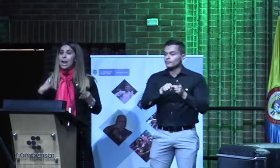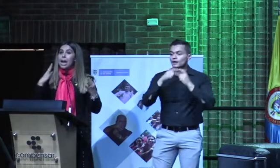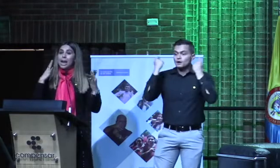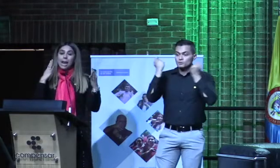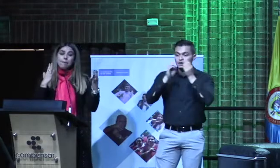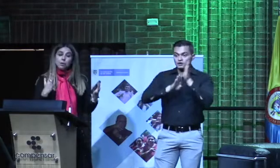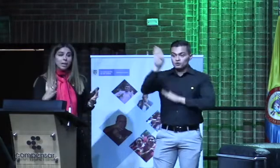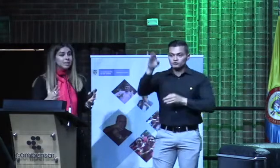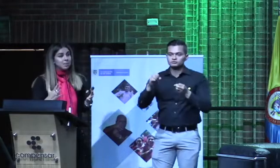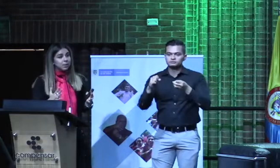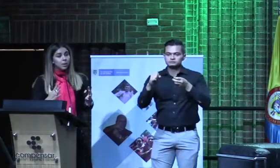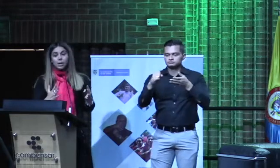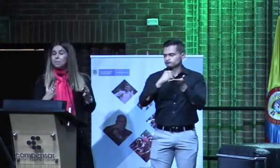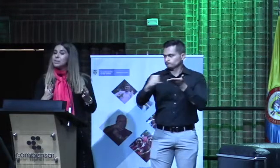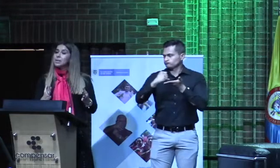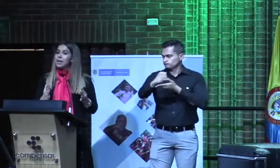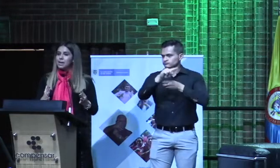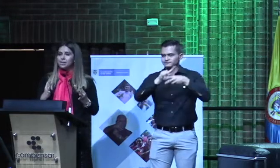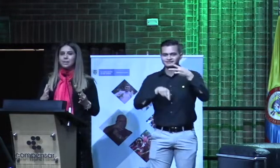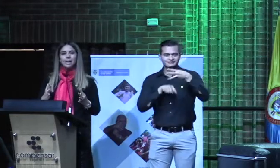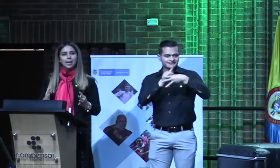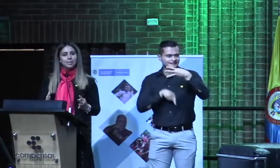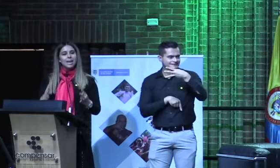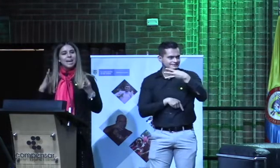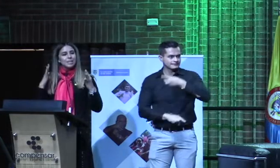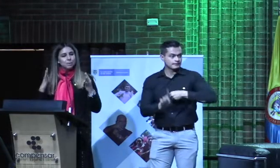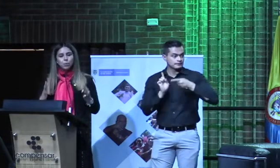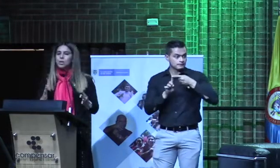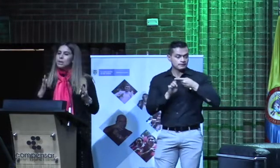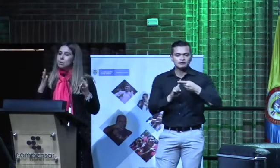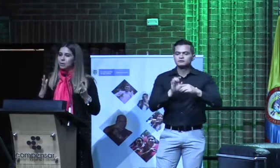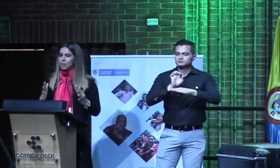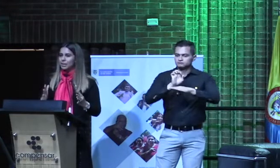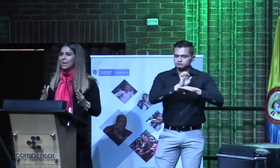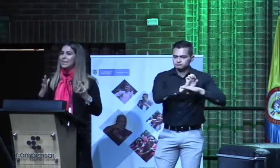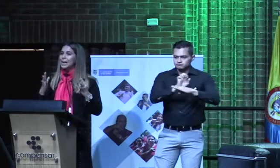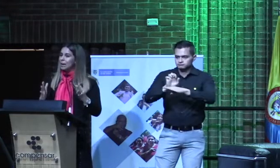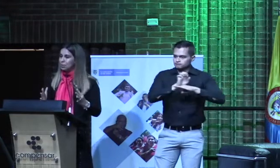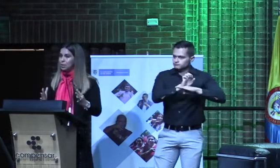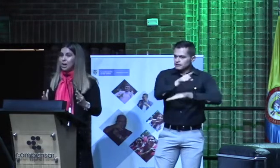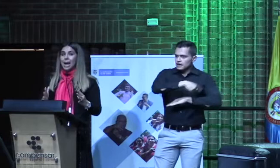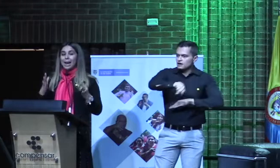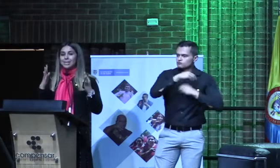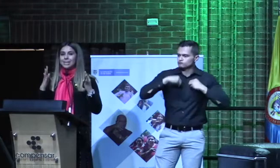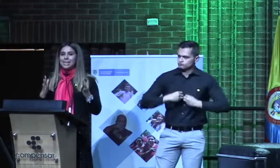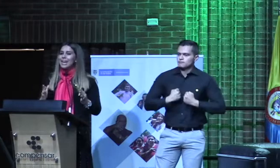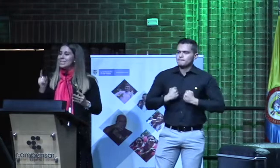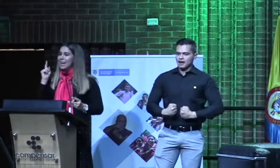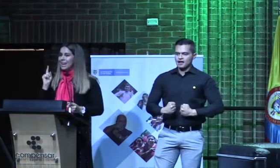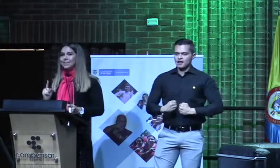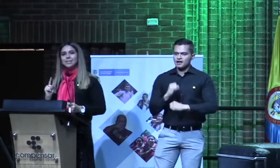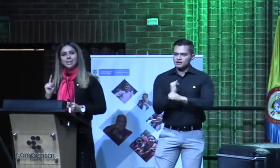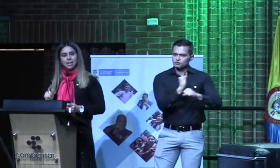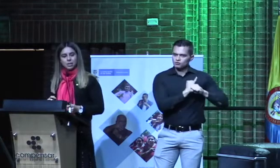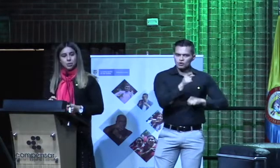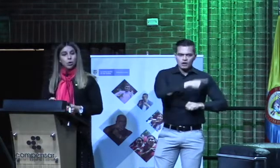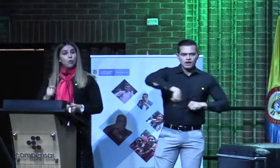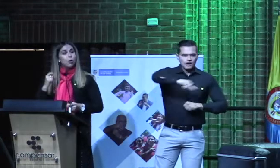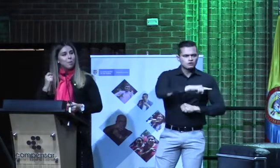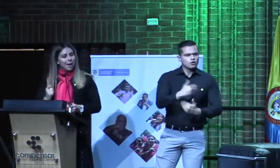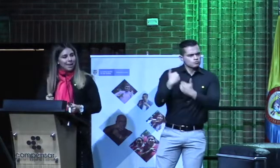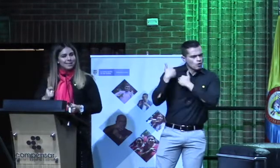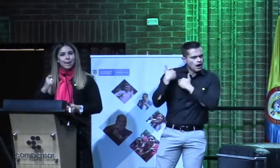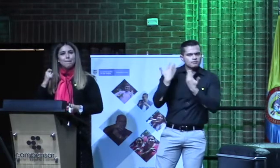estratégicas. El fortalecimiento de la capacidad de las entidades. Es muy importante que tengamos a las entidades garantes de